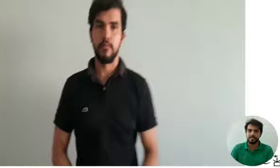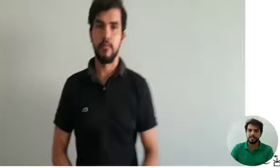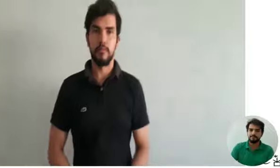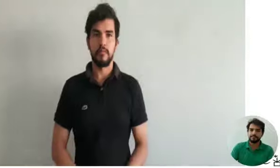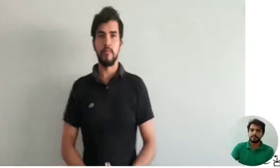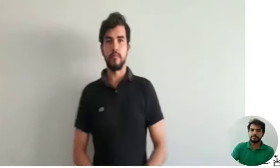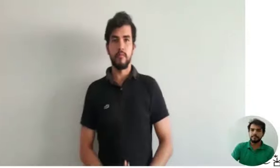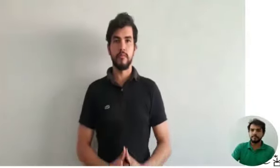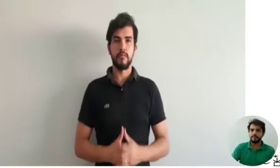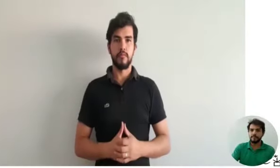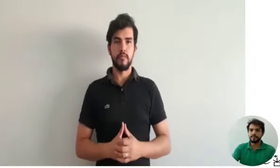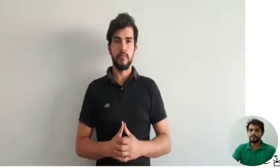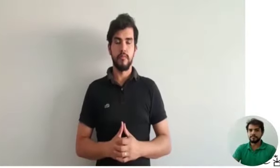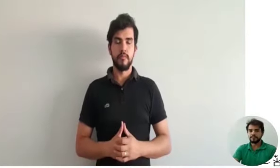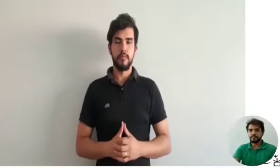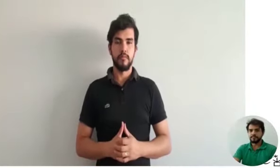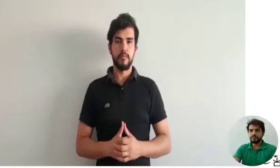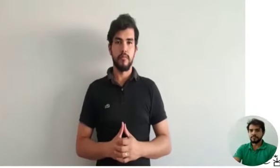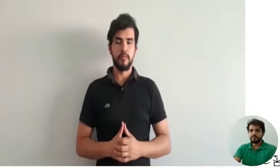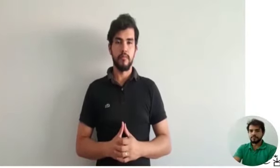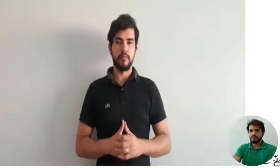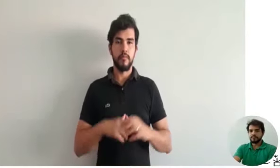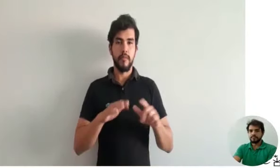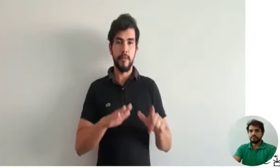eu entendi.